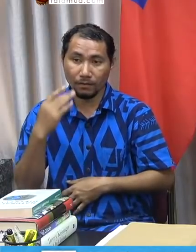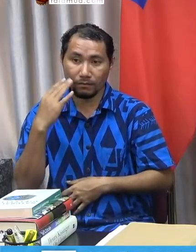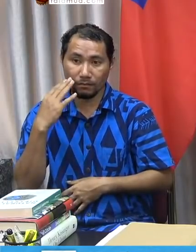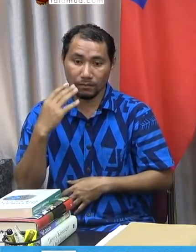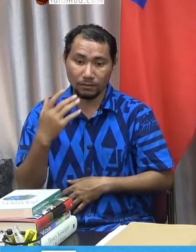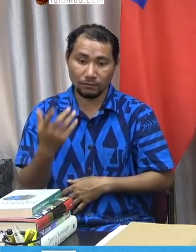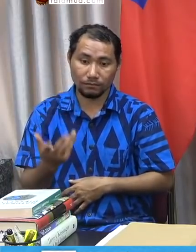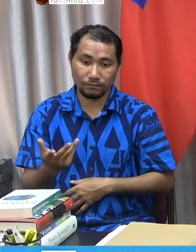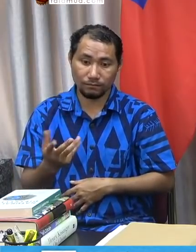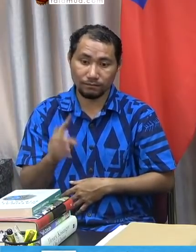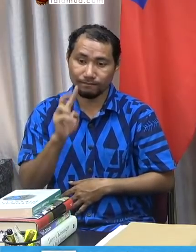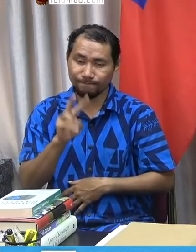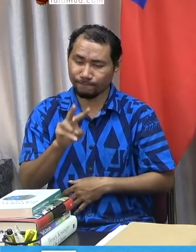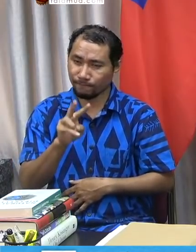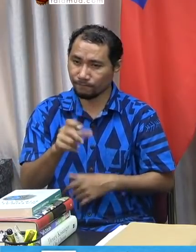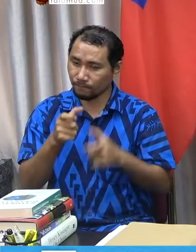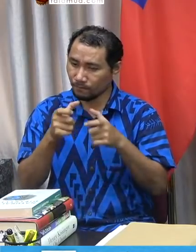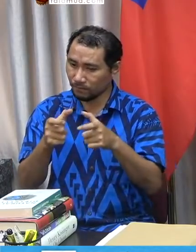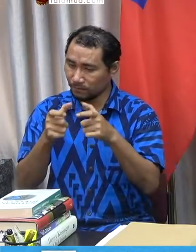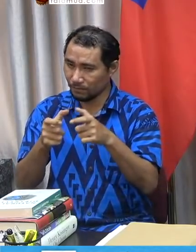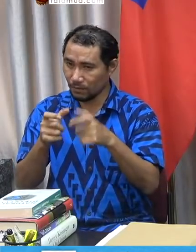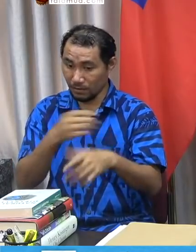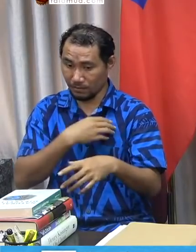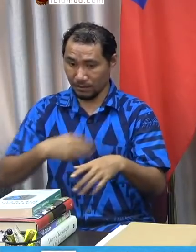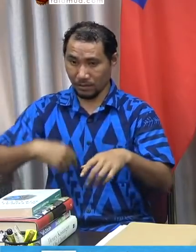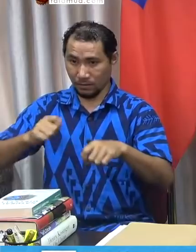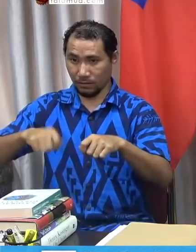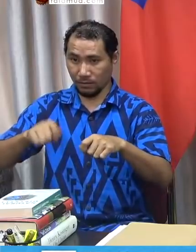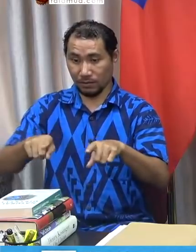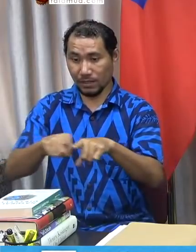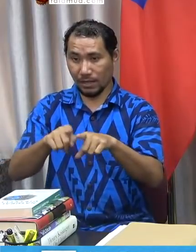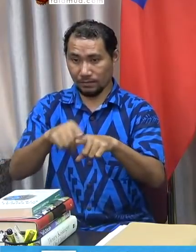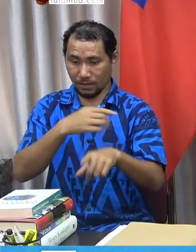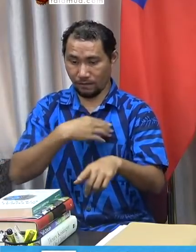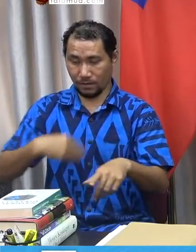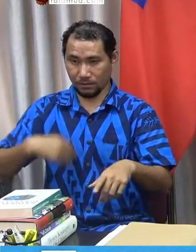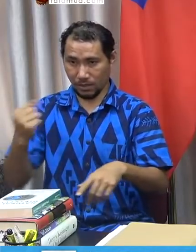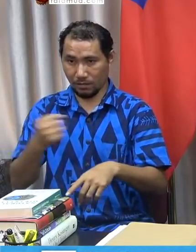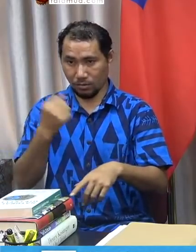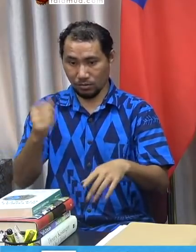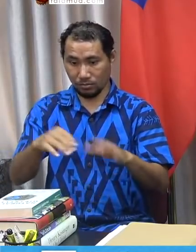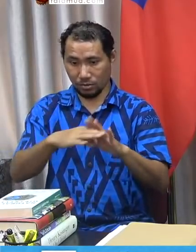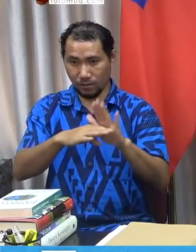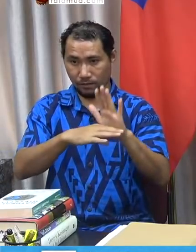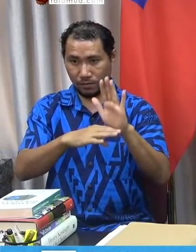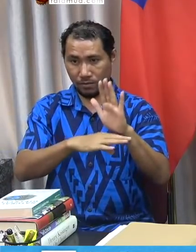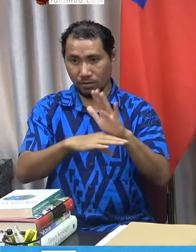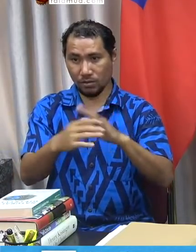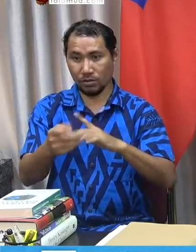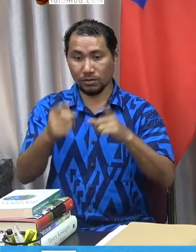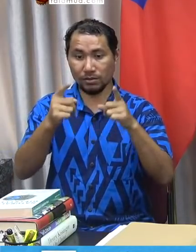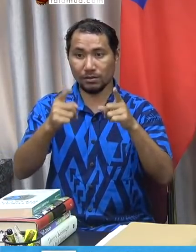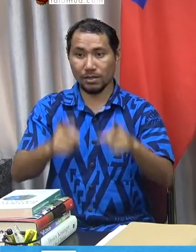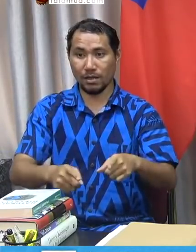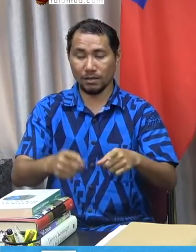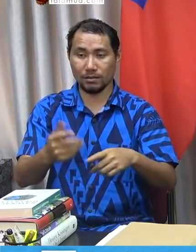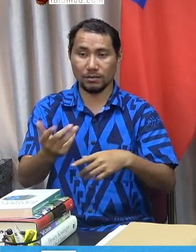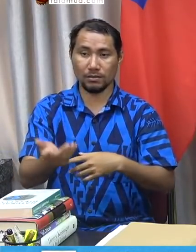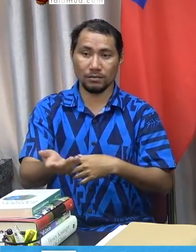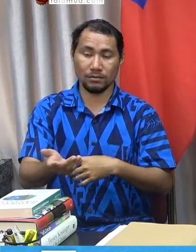le tamaitaʻi minista ma le tatou faiga malo i le tulafono lelei pe na amata mai o